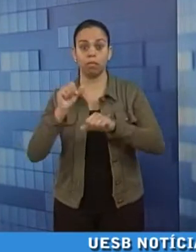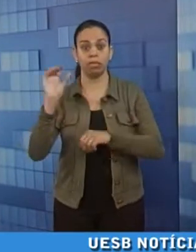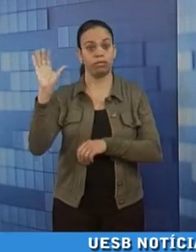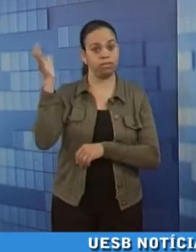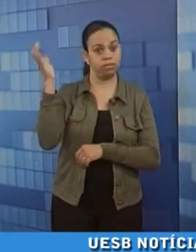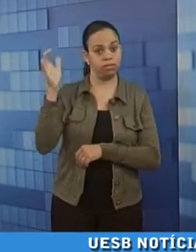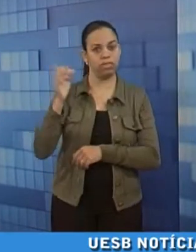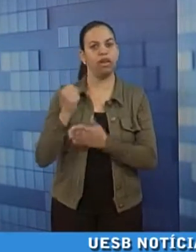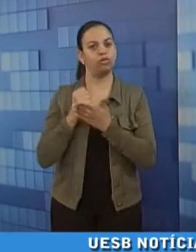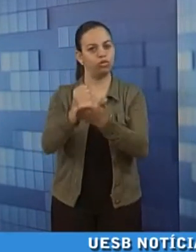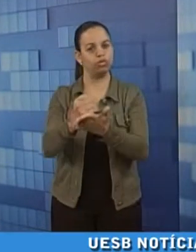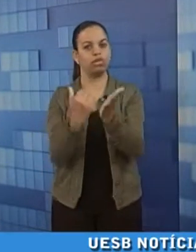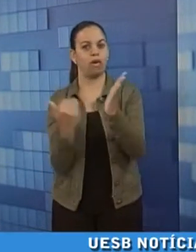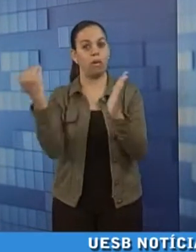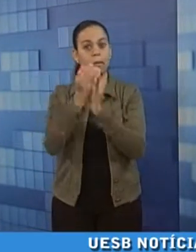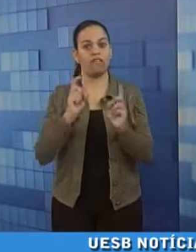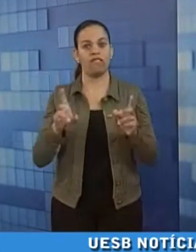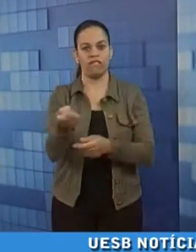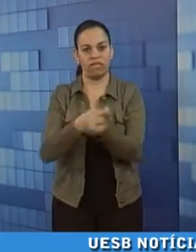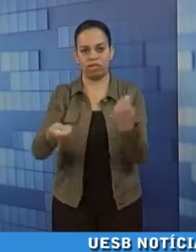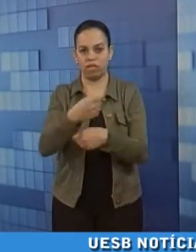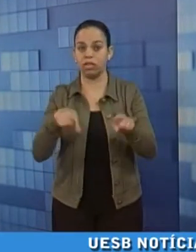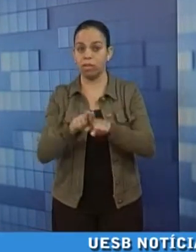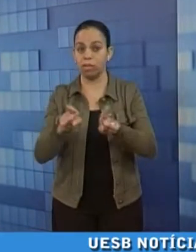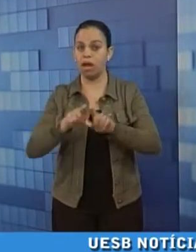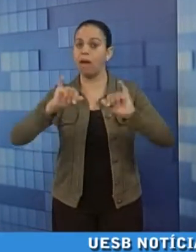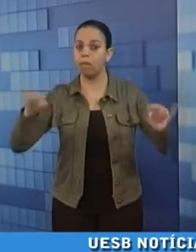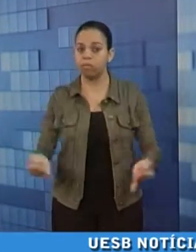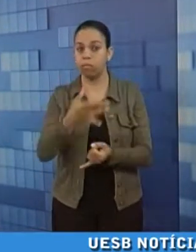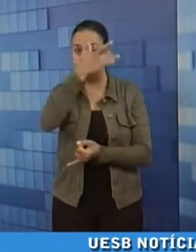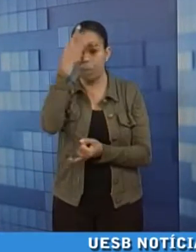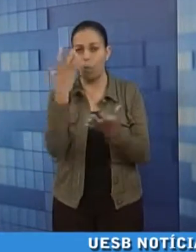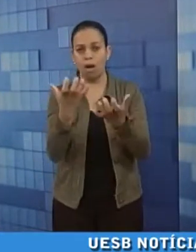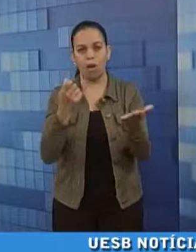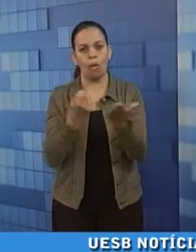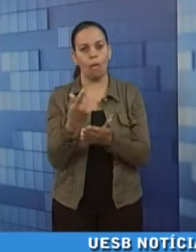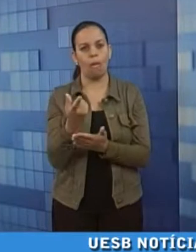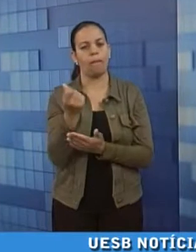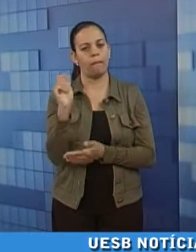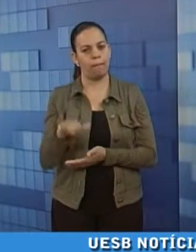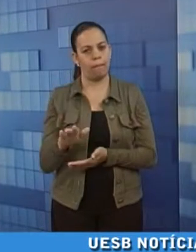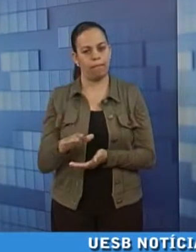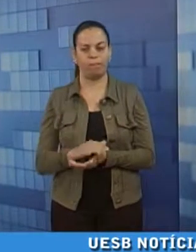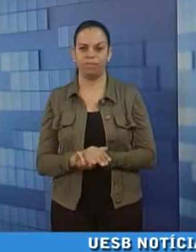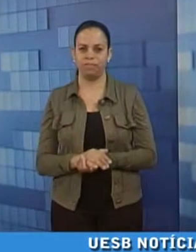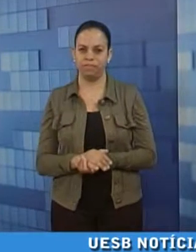ajudam a aquecer o comércio e são uma oportunidade para quem quer comprar bem mais barato.